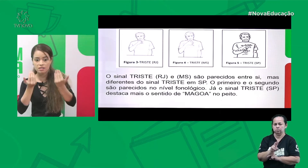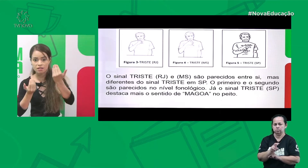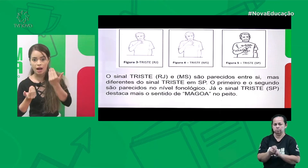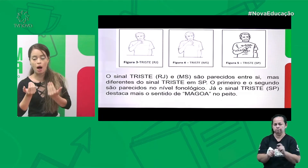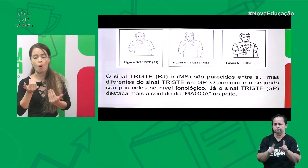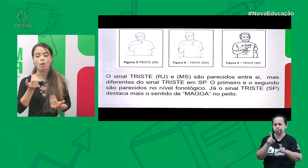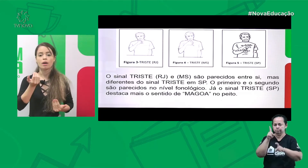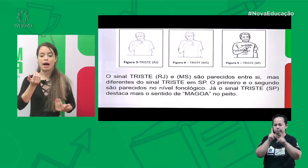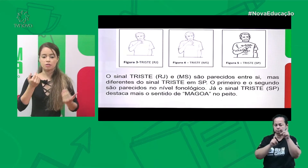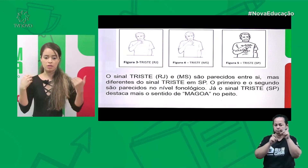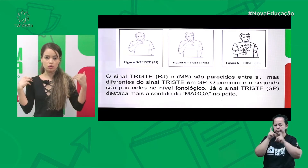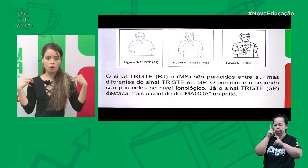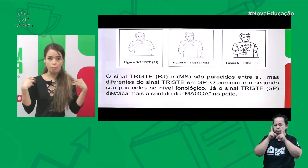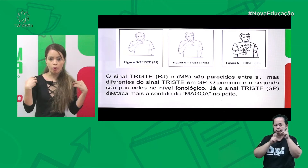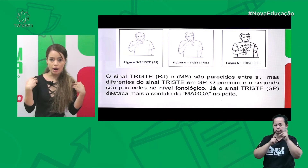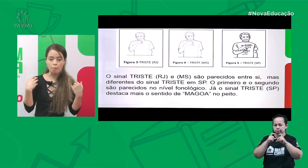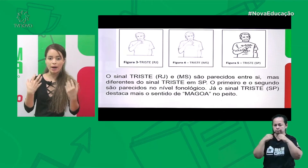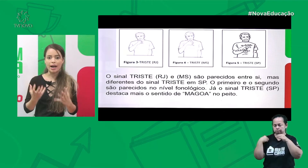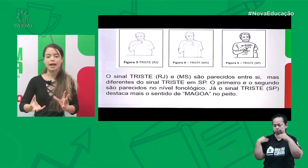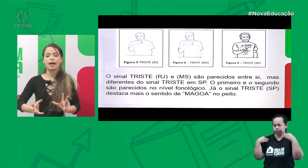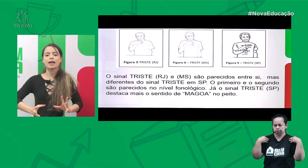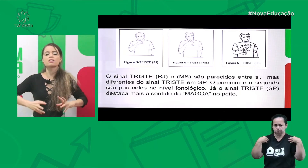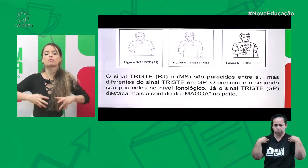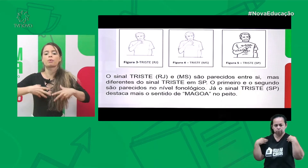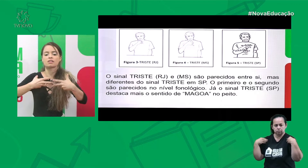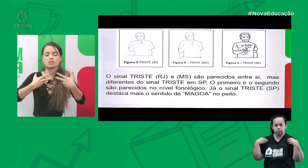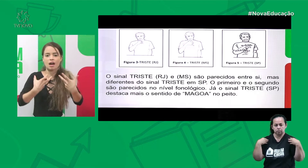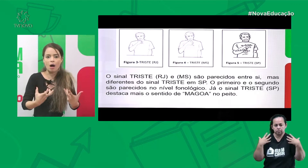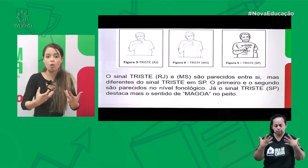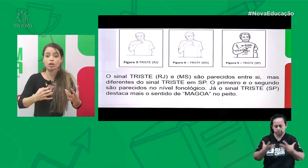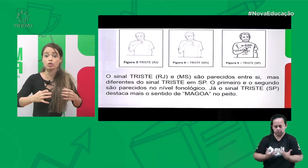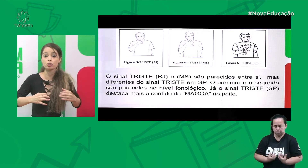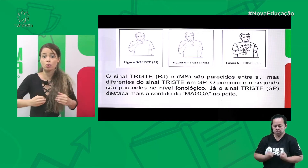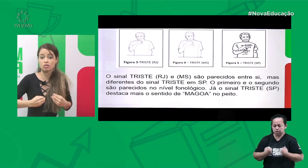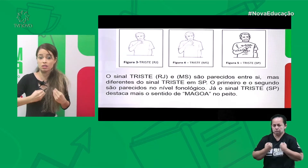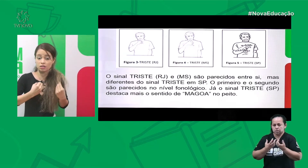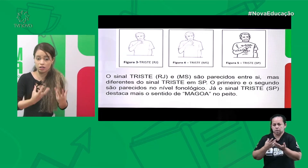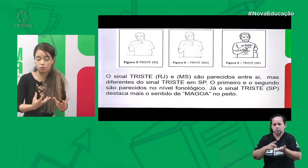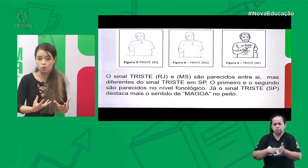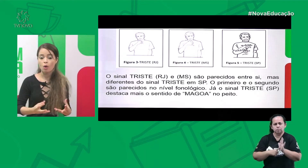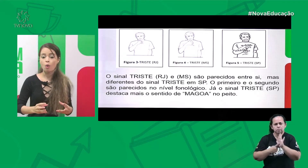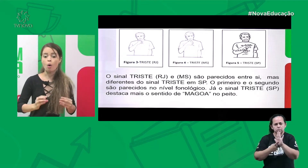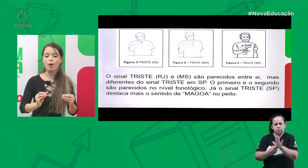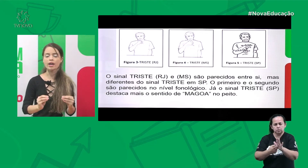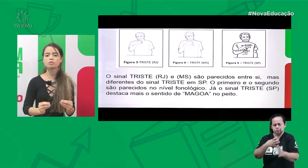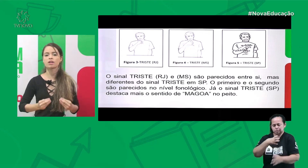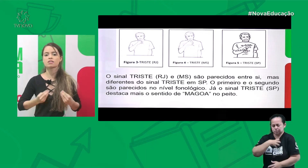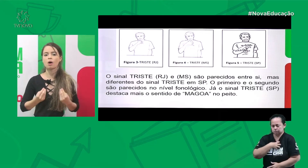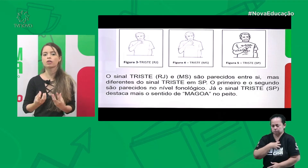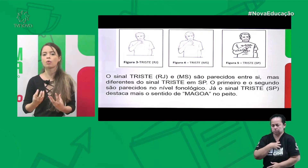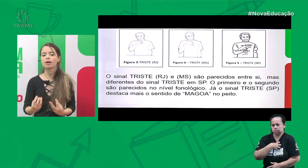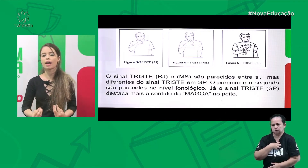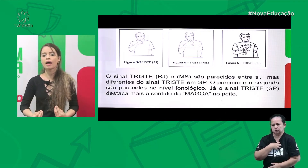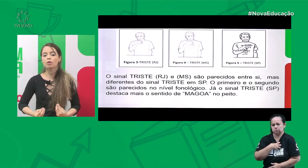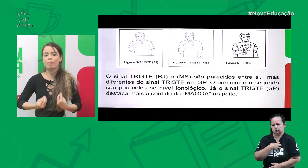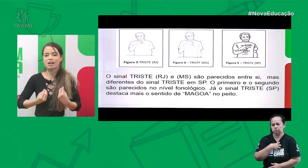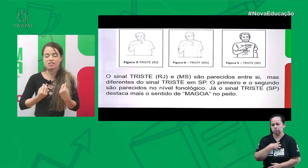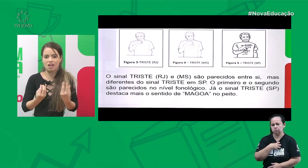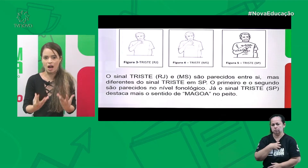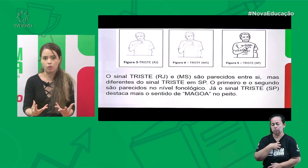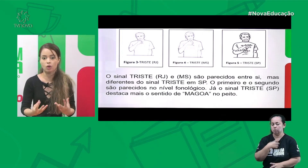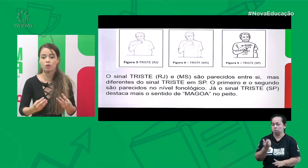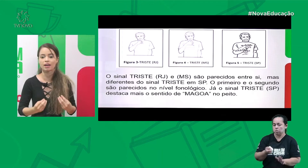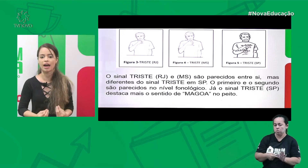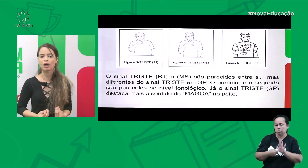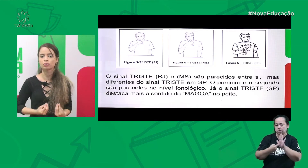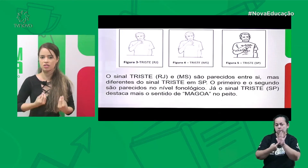expressão facial, a expressão corporal para expressar o que eu estou sentindo ou expressar o que eu quero